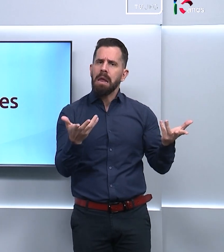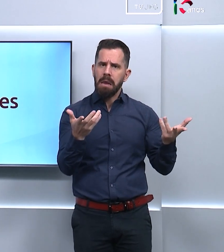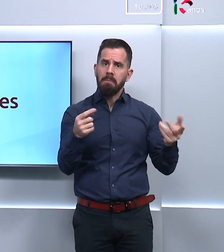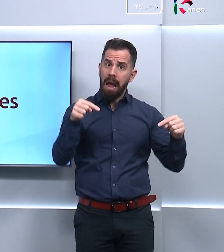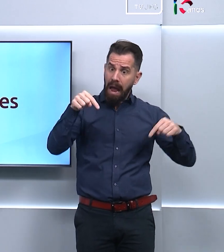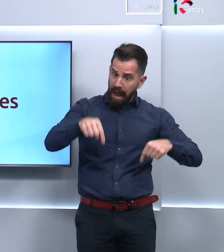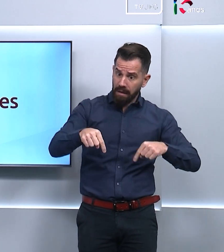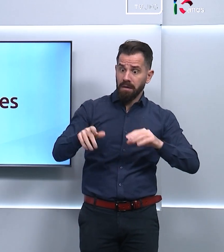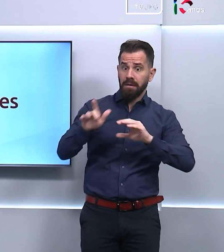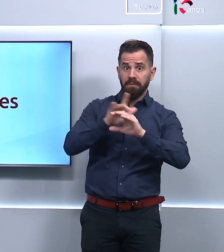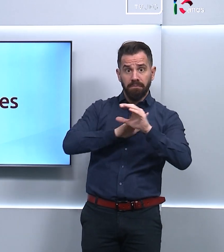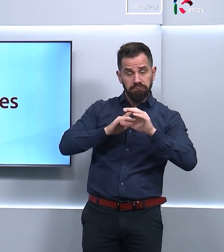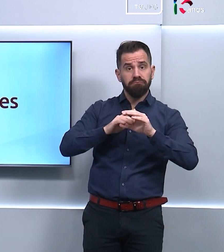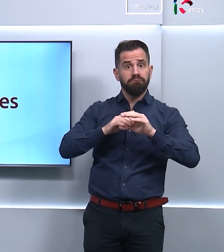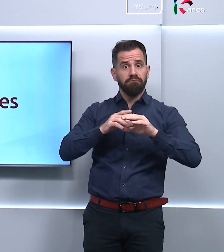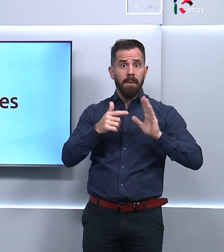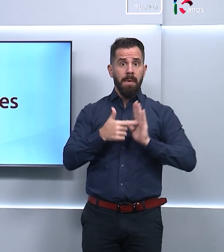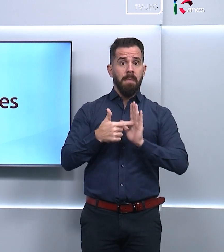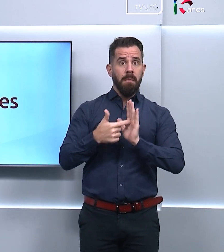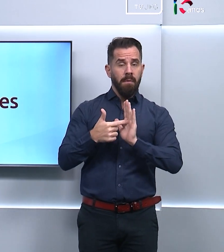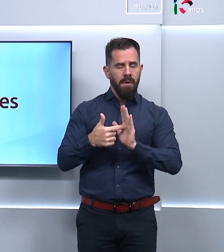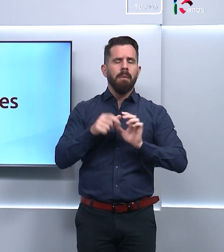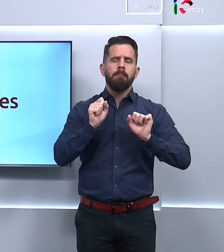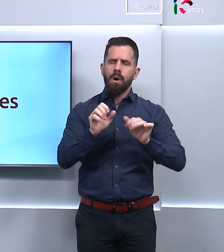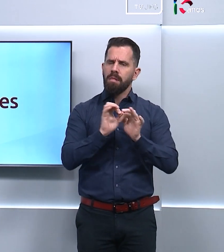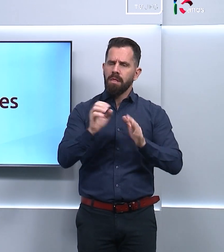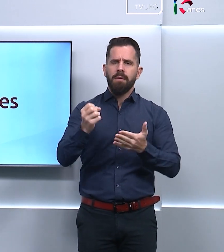é só mandar um WhatsApp para a gente,